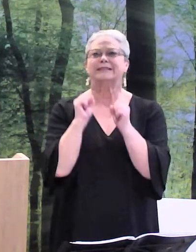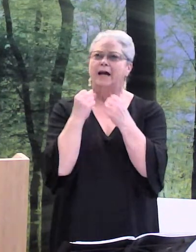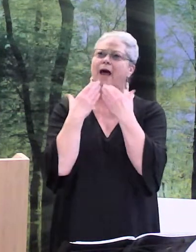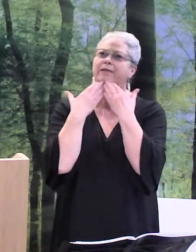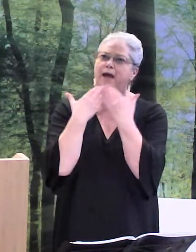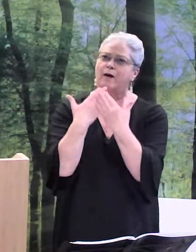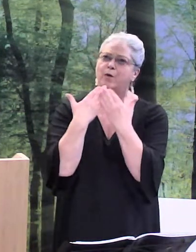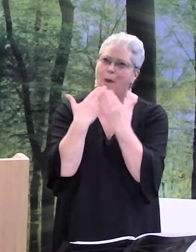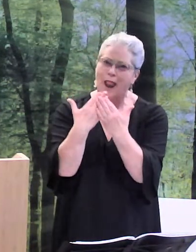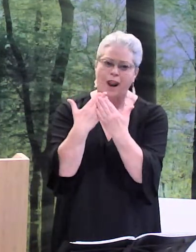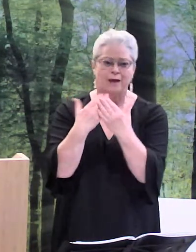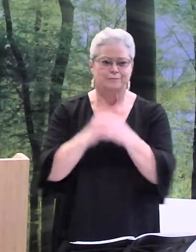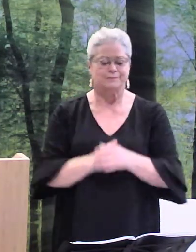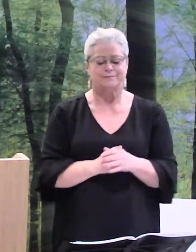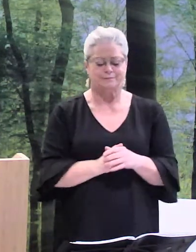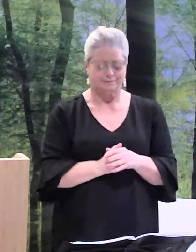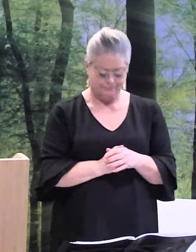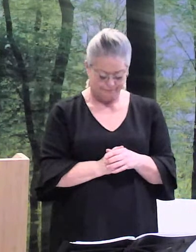dankjewel.